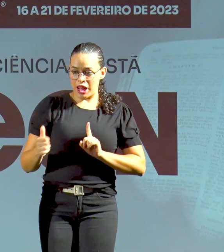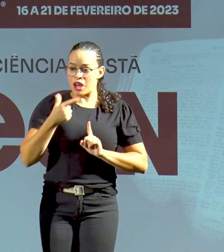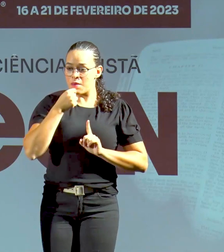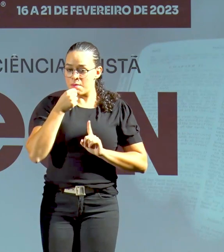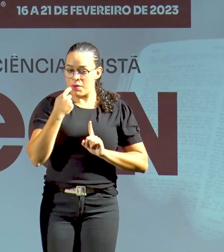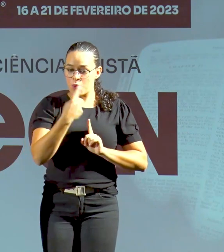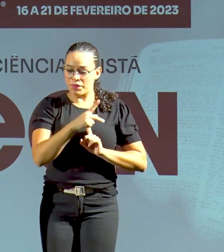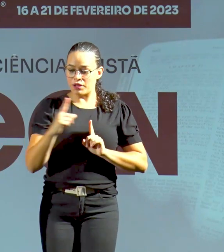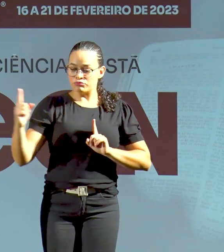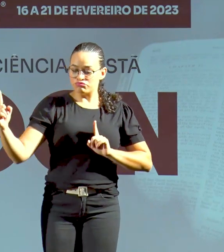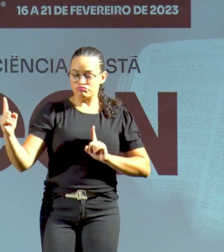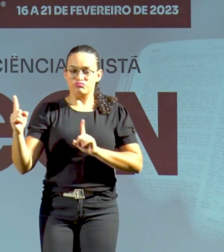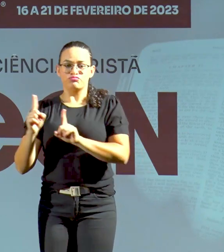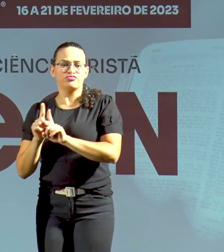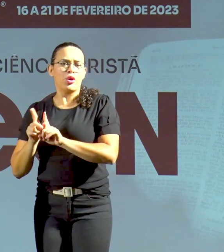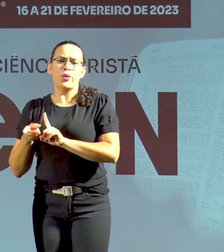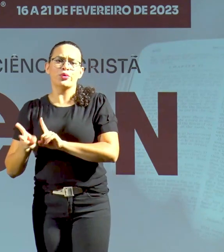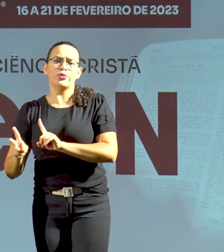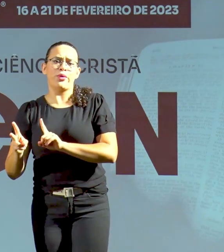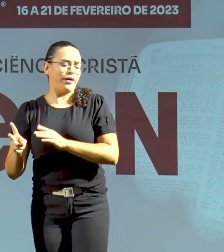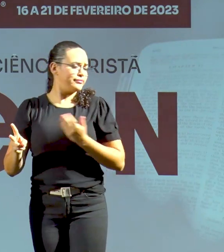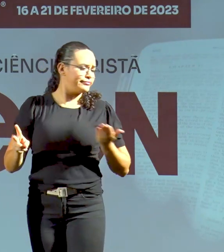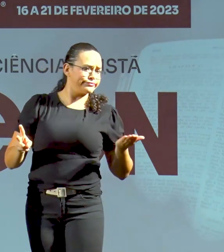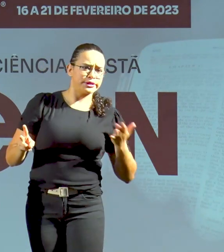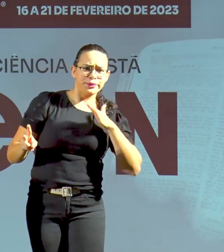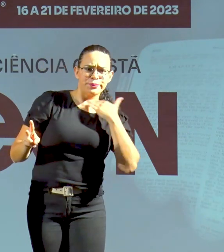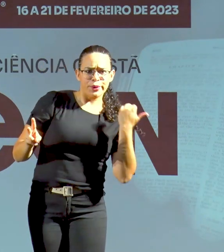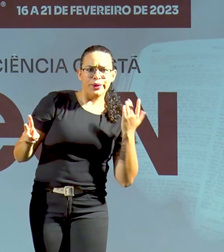distinguida porque ela morreu sem deixar filhos